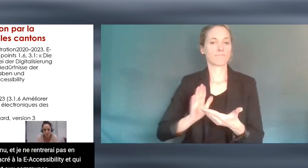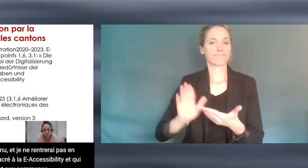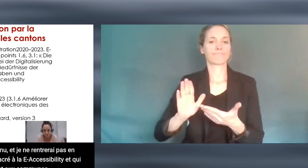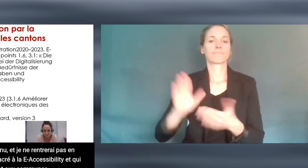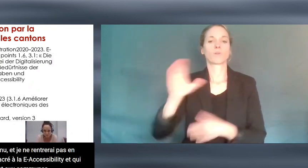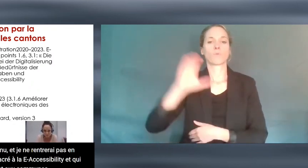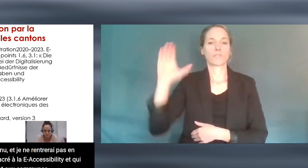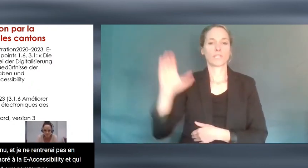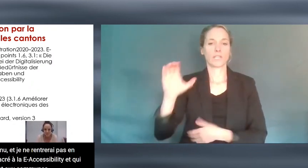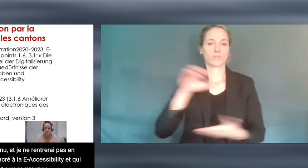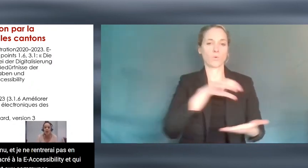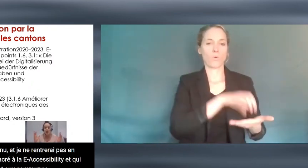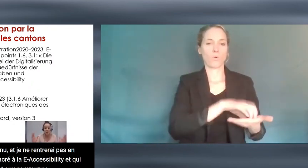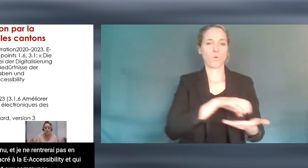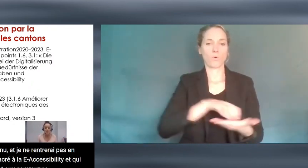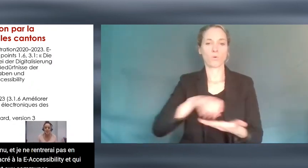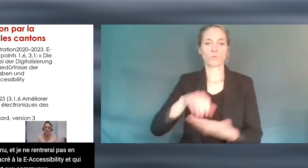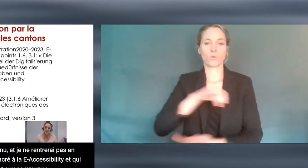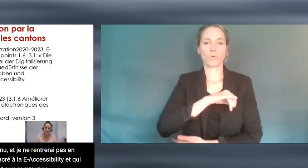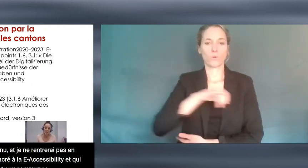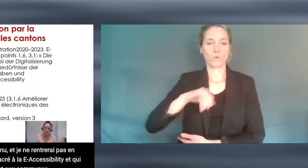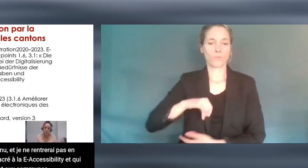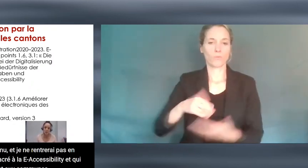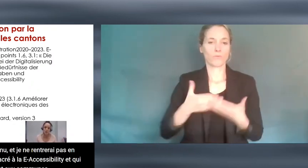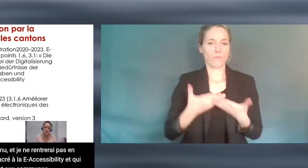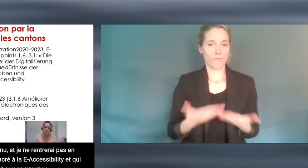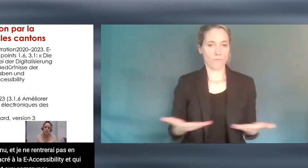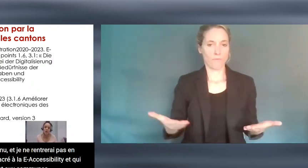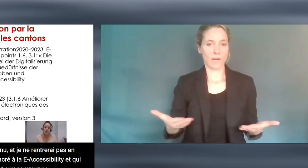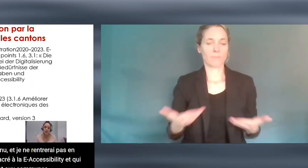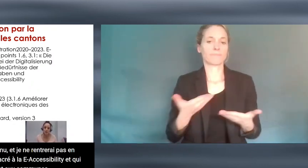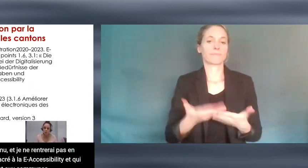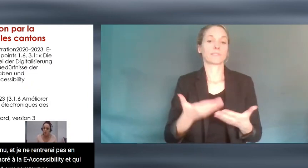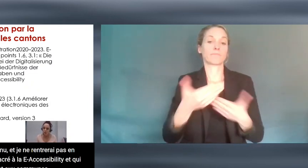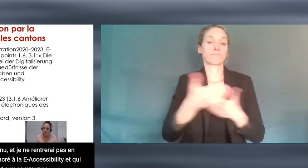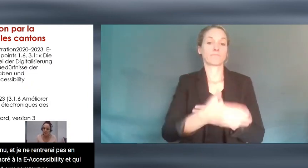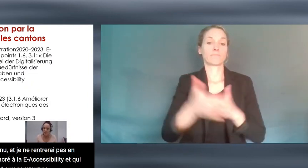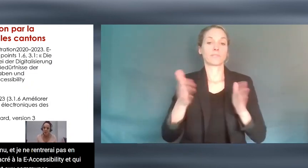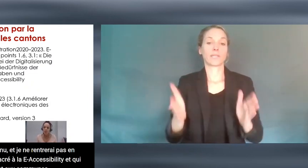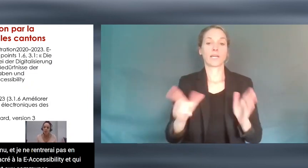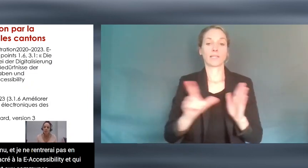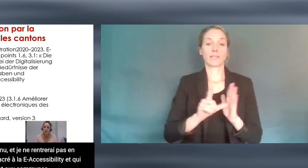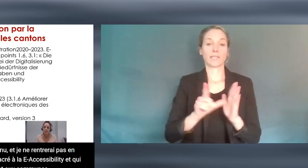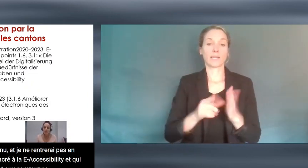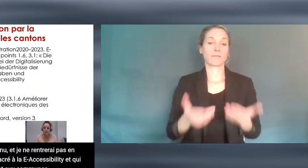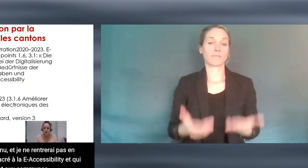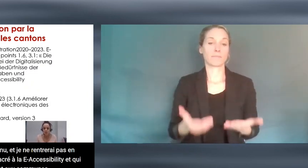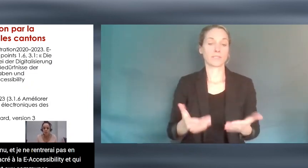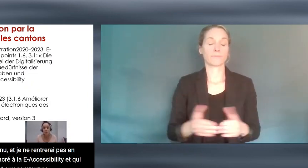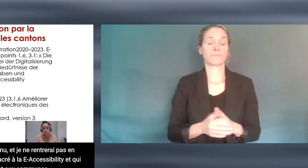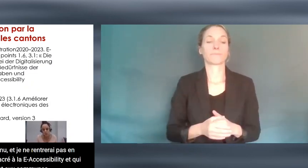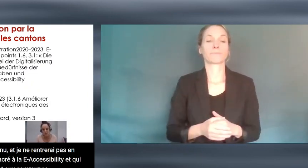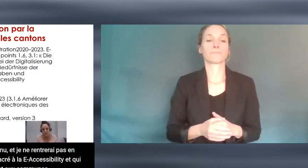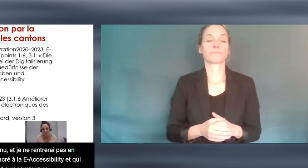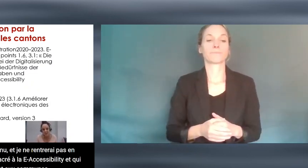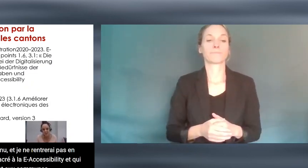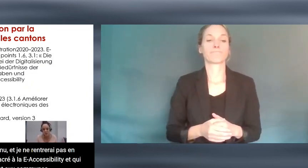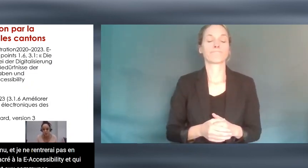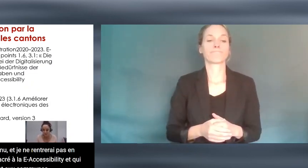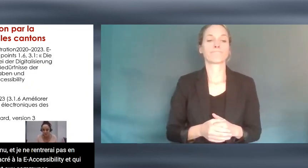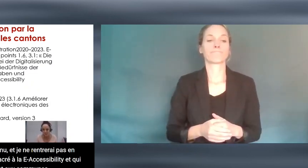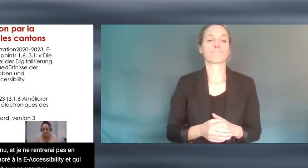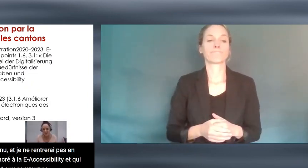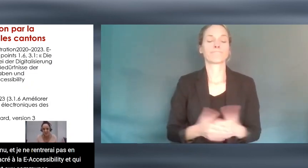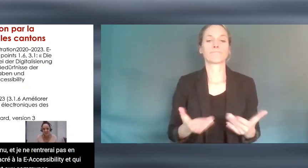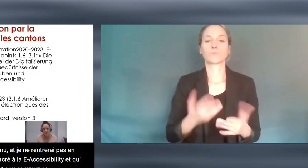communes. Voilà, donc ça c'est le cadre que nous avons et ce qu'on peut clairement relever, c'est que pour ce qui est